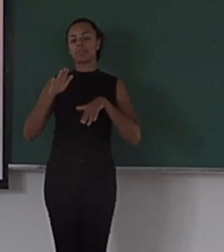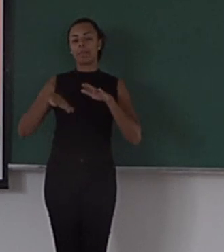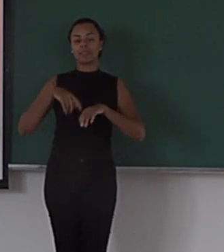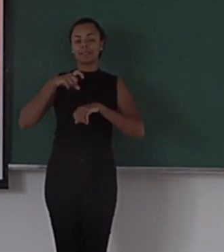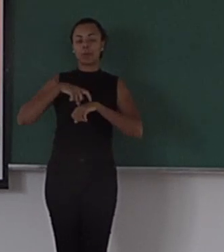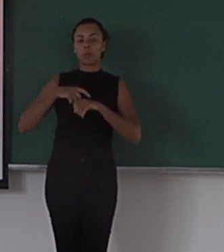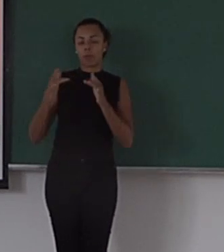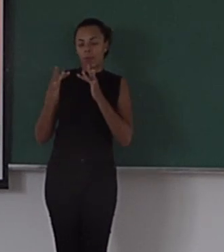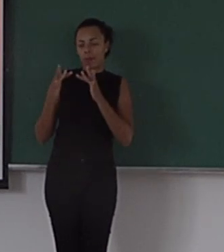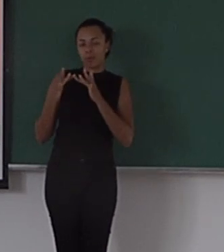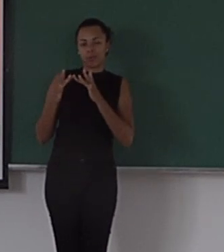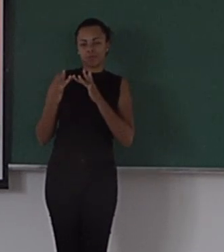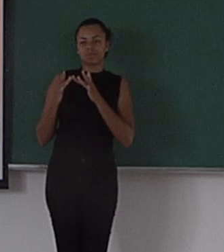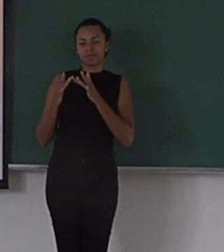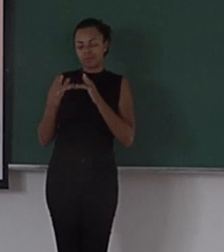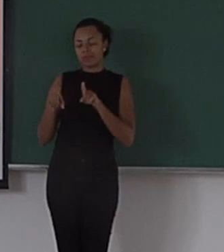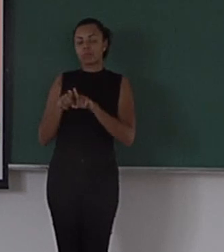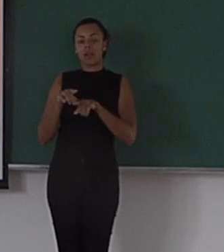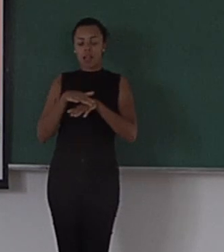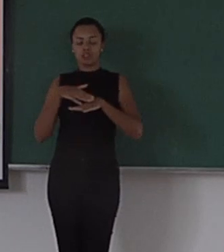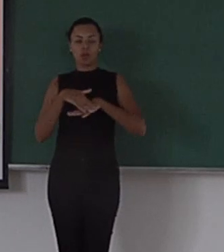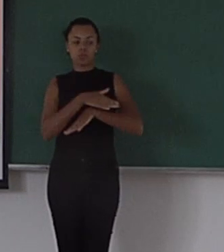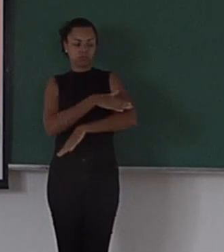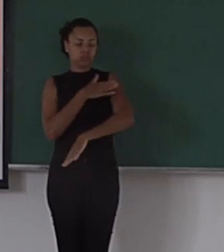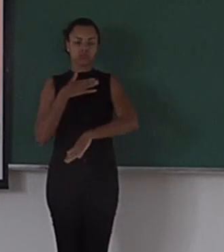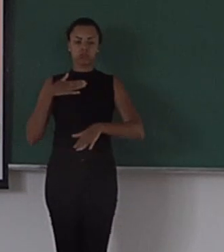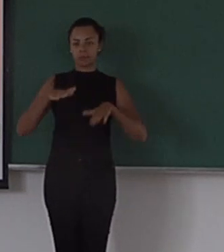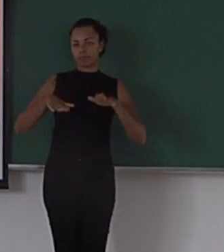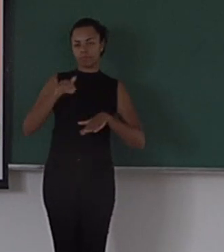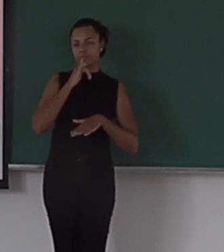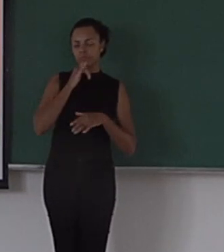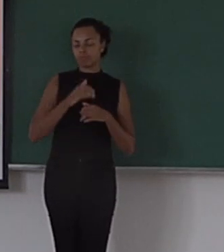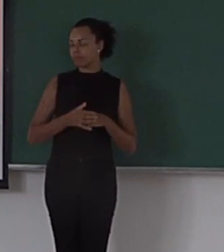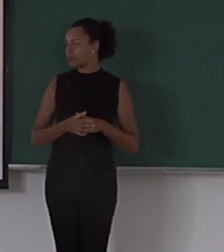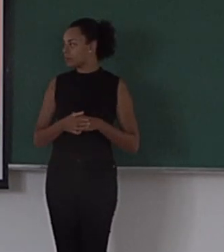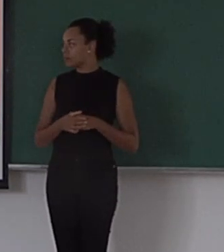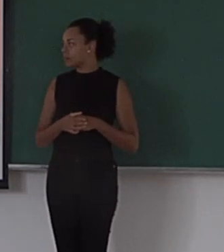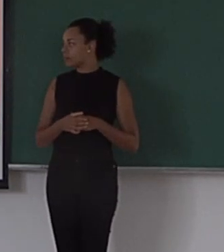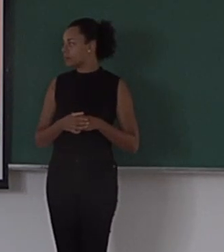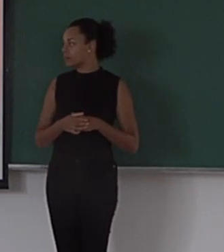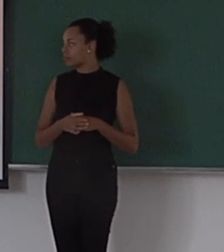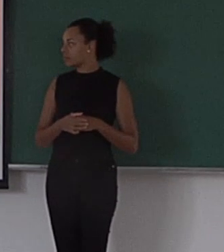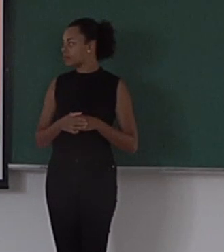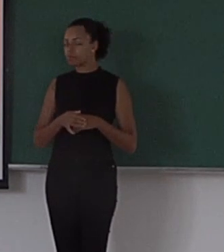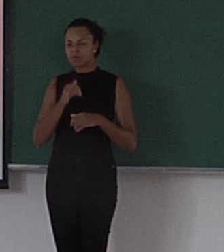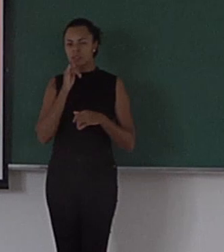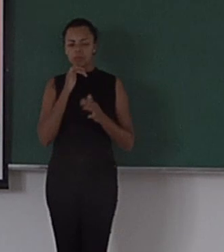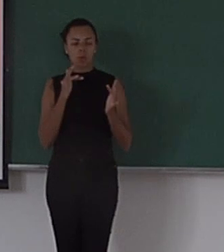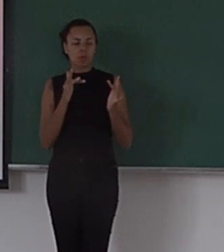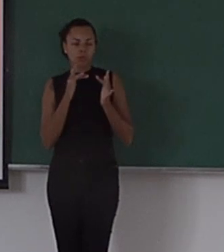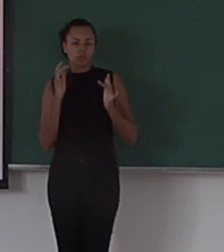fica em contato e com a região que foi lesada. Então, por exemplo, se o indivíduo teve só um pequeno contato com